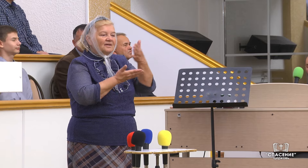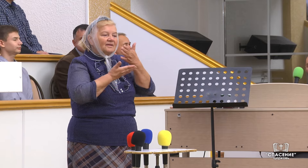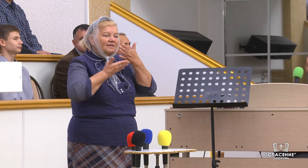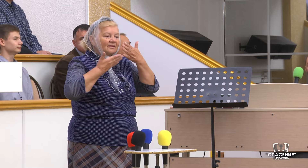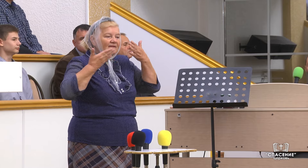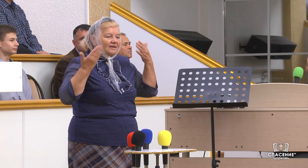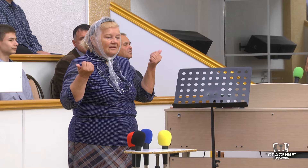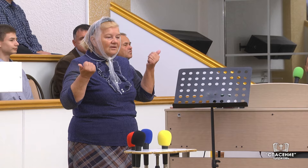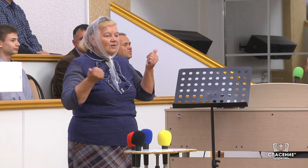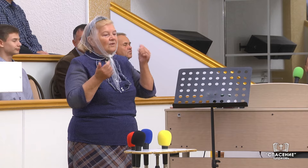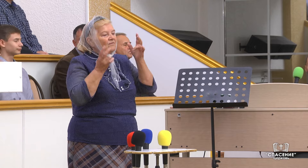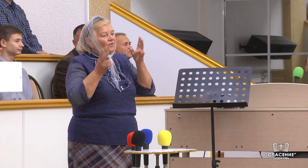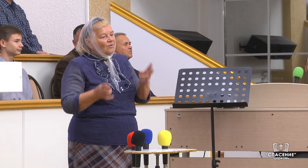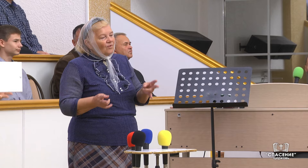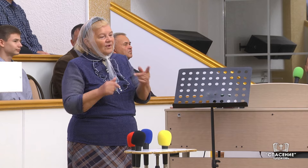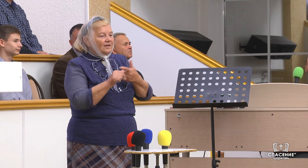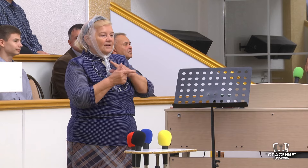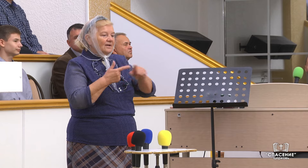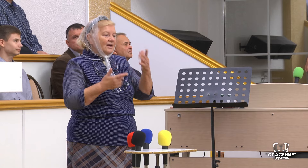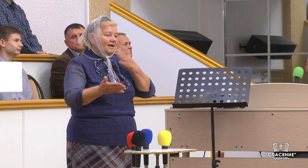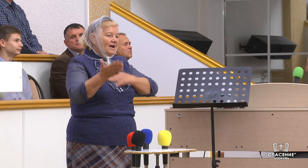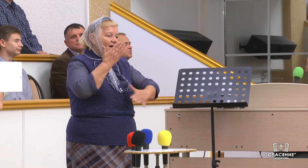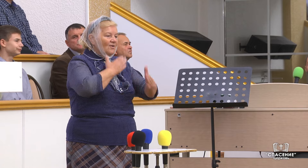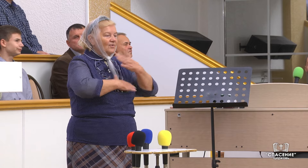В горе ль в радости со мною ты мой